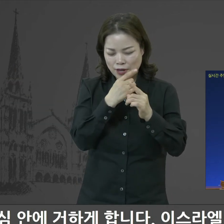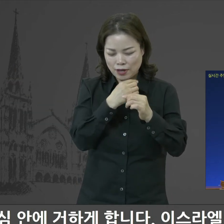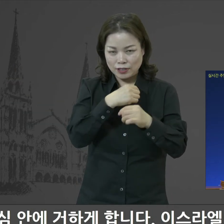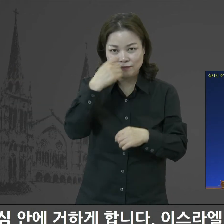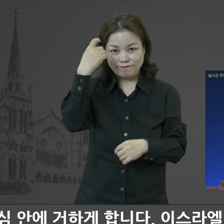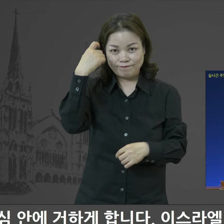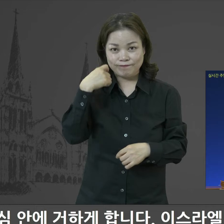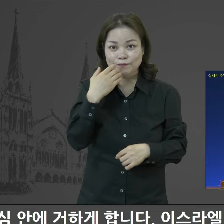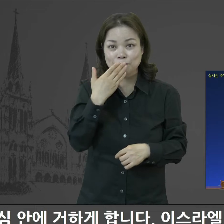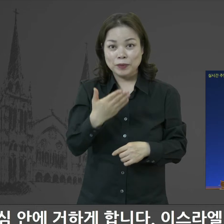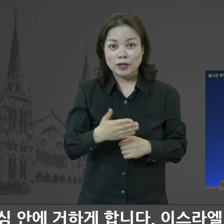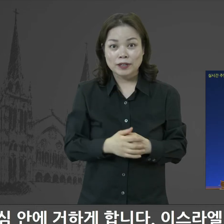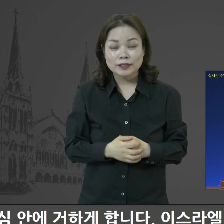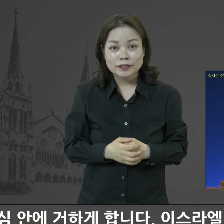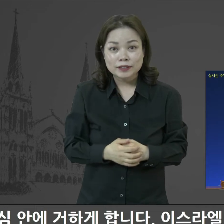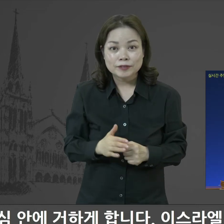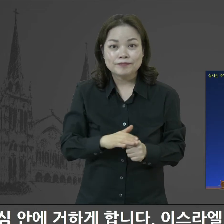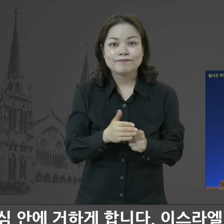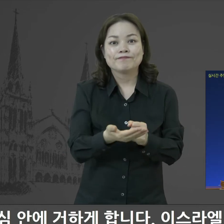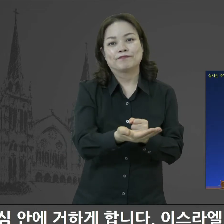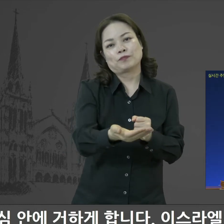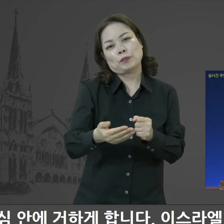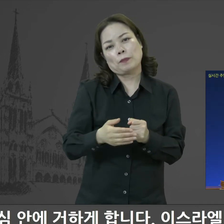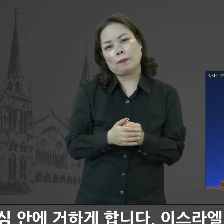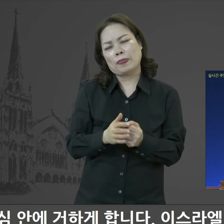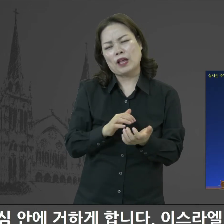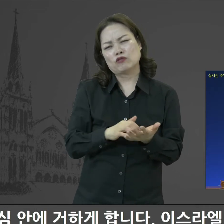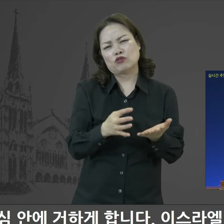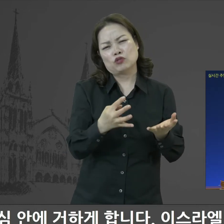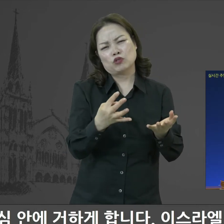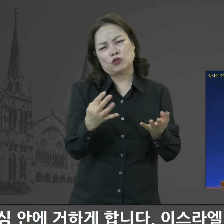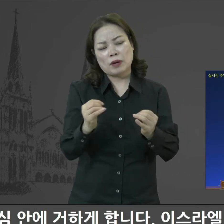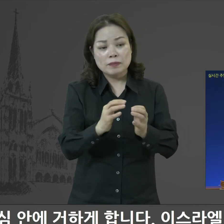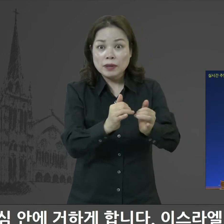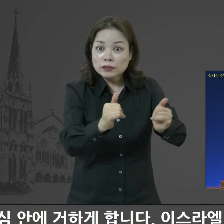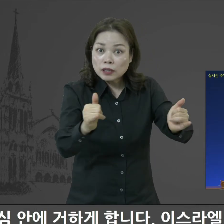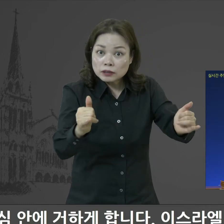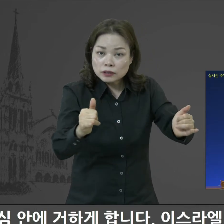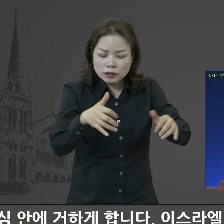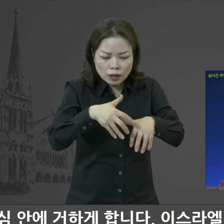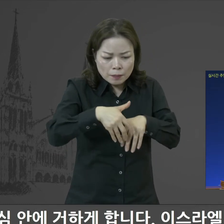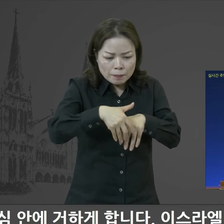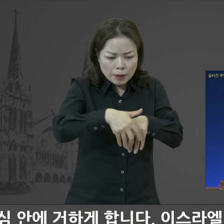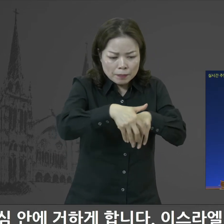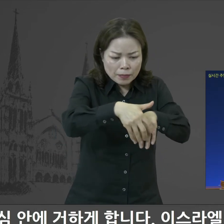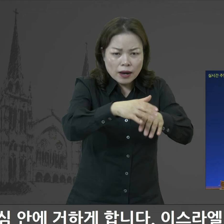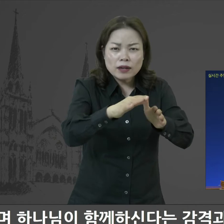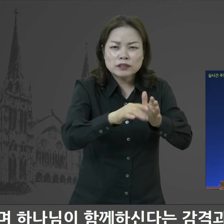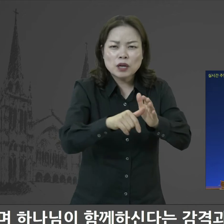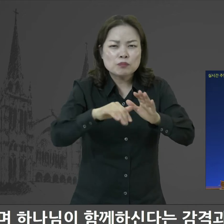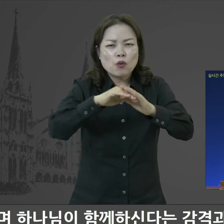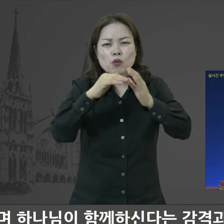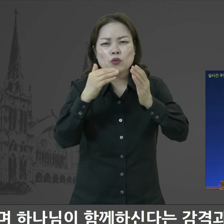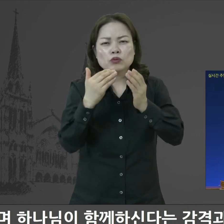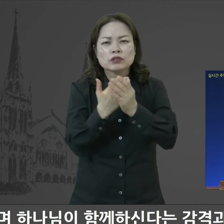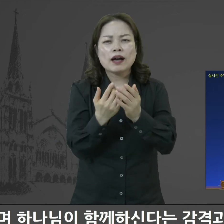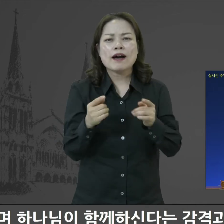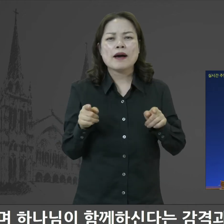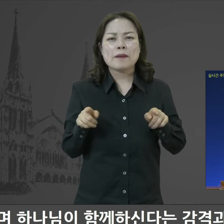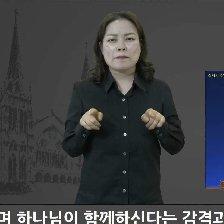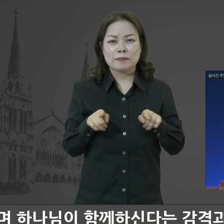있었다는 것이죠. 사랑하는 여러분, 이 수많은 백성들이 행군할 때에 이 모두가